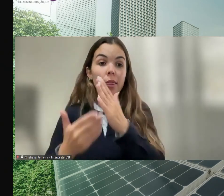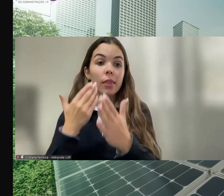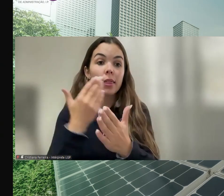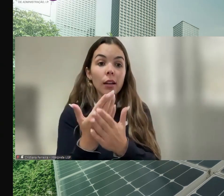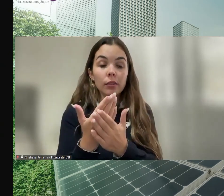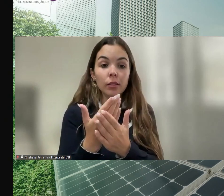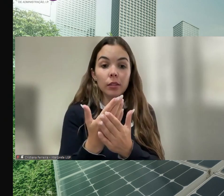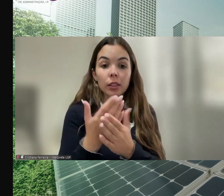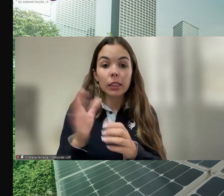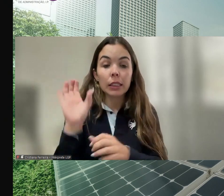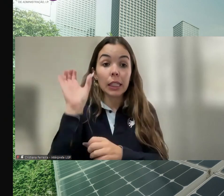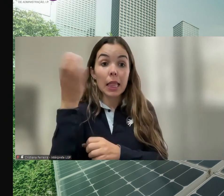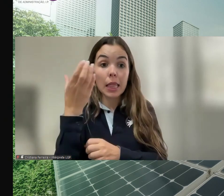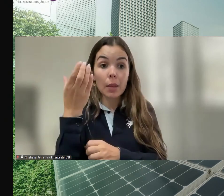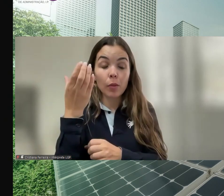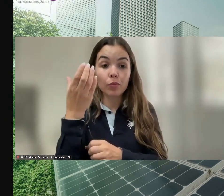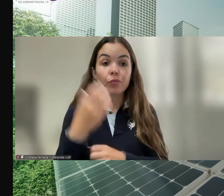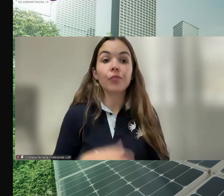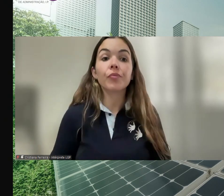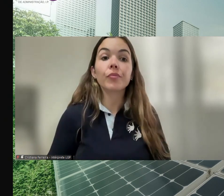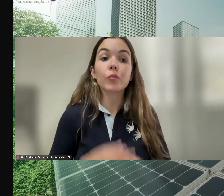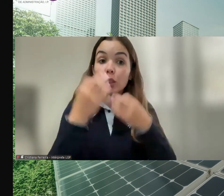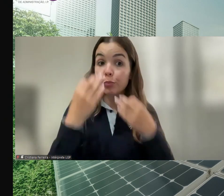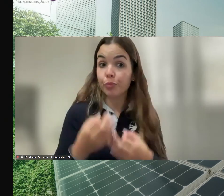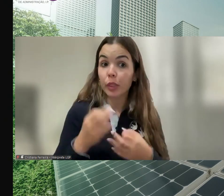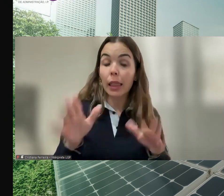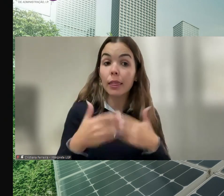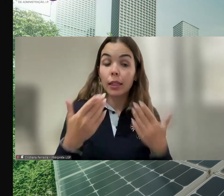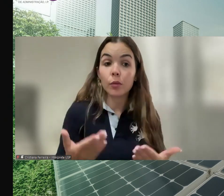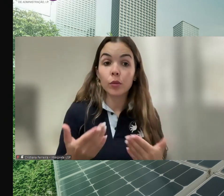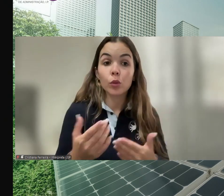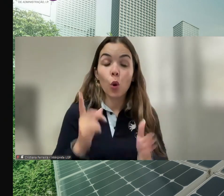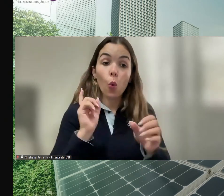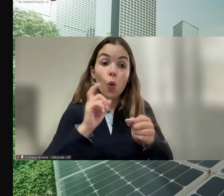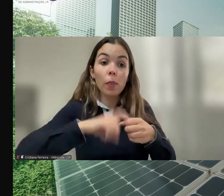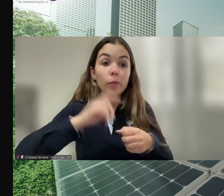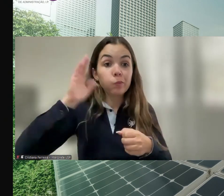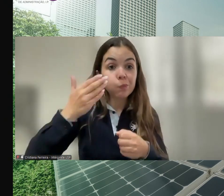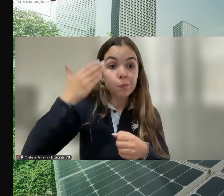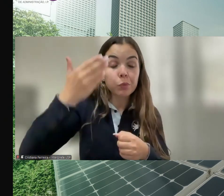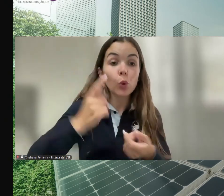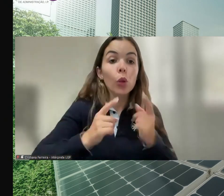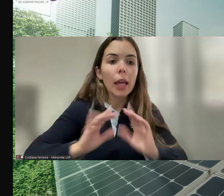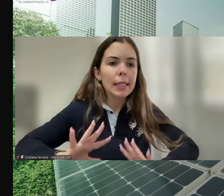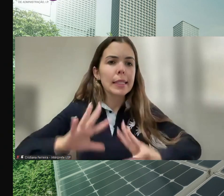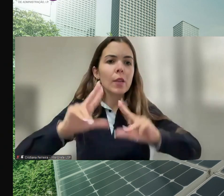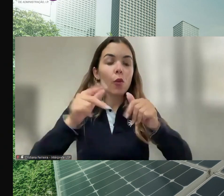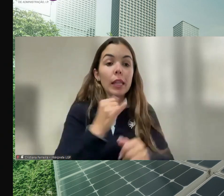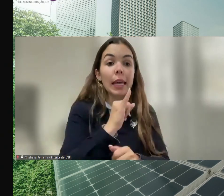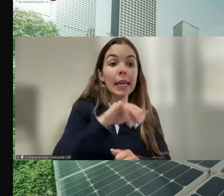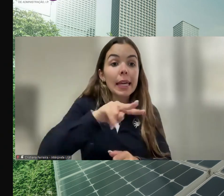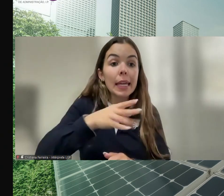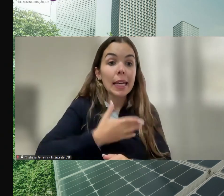resiliência climática. Um elemento fundamental que nós estamos a trabalhar é o desenvolvimento de indicadores, com um